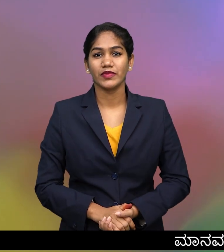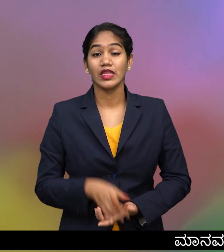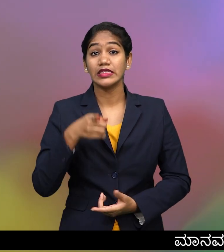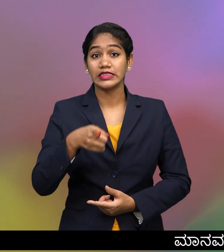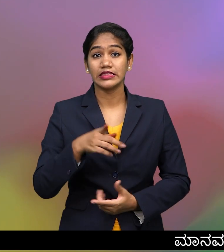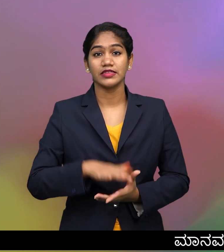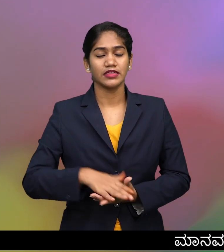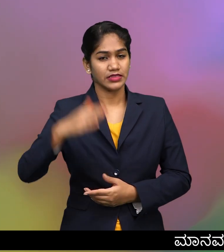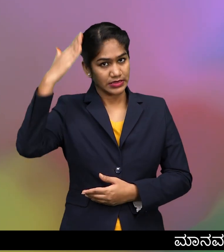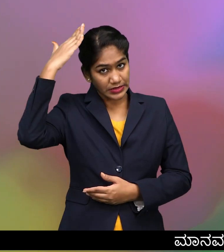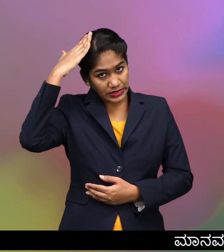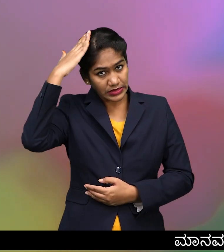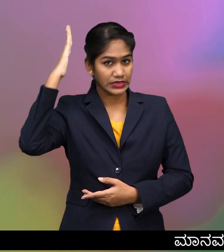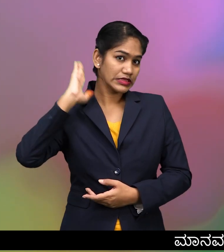ಮಾನವರಲ್ಲಿ ನರಮಂಡಲ,